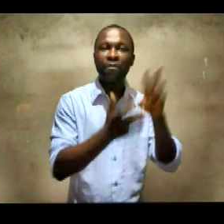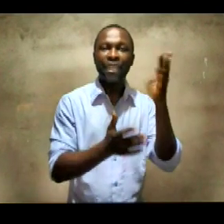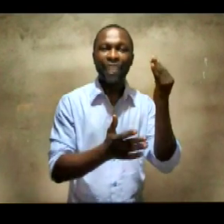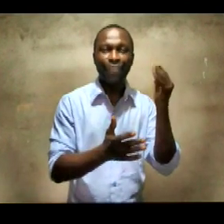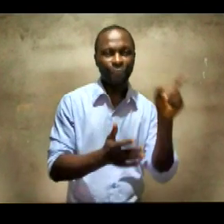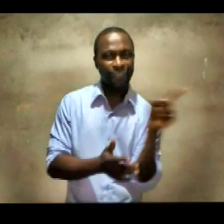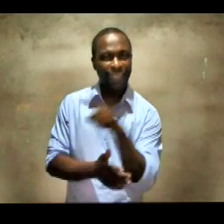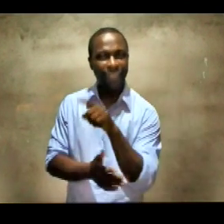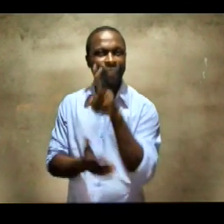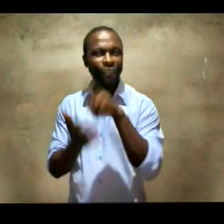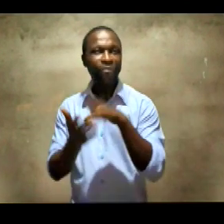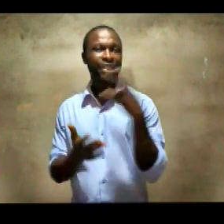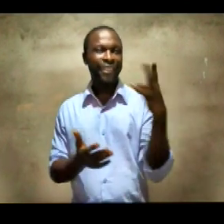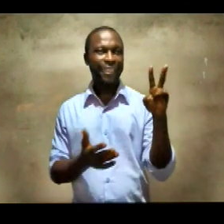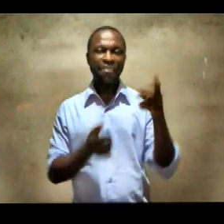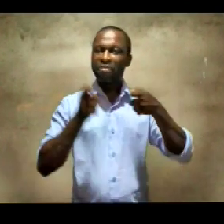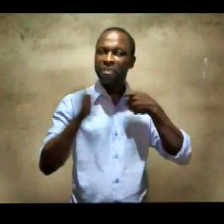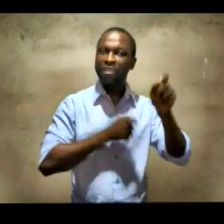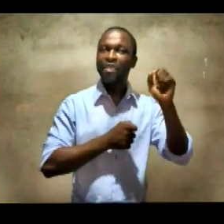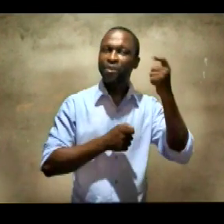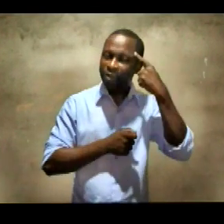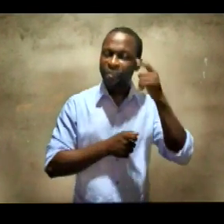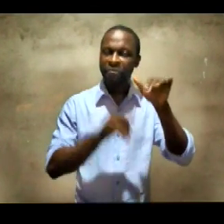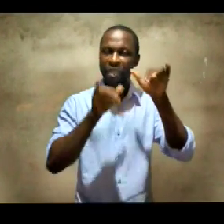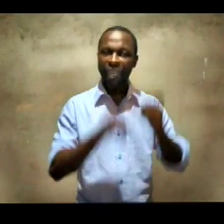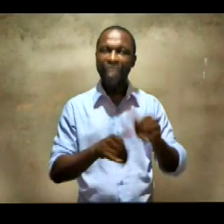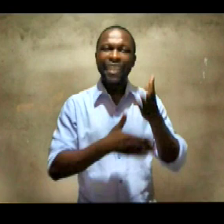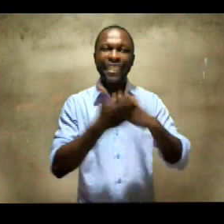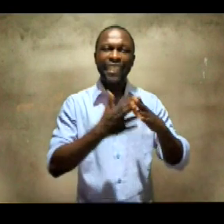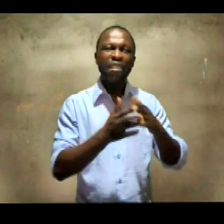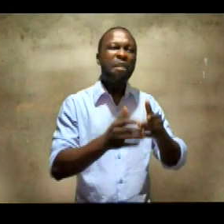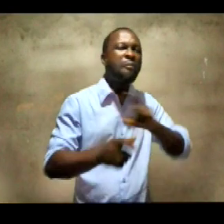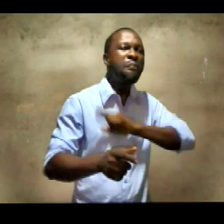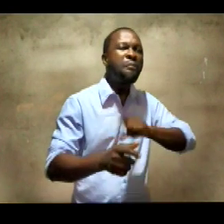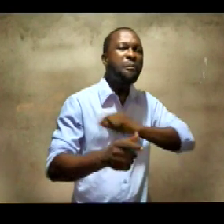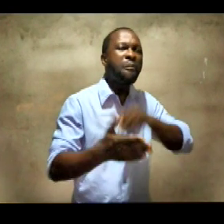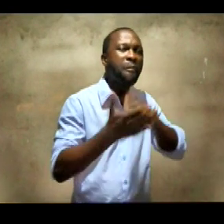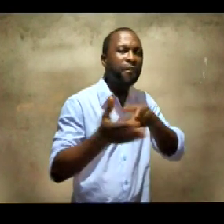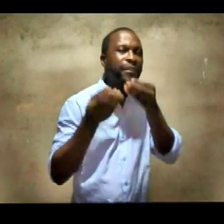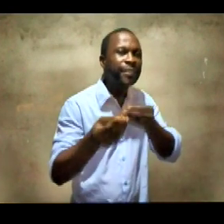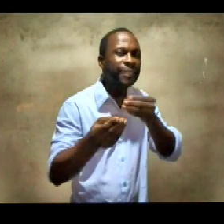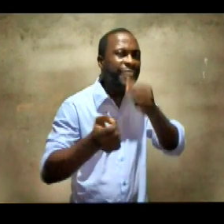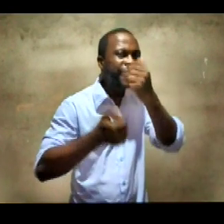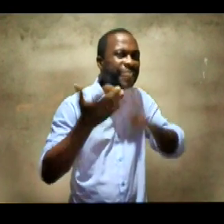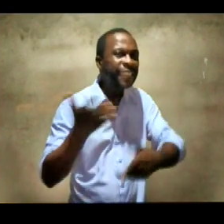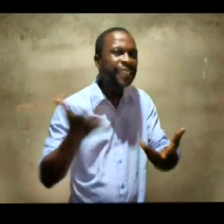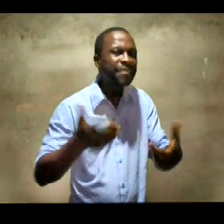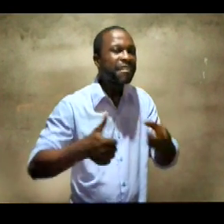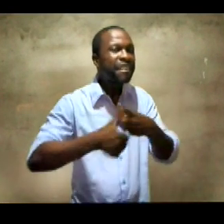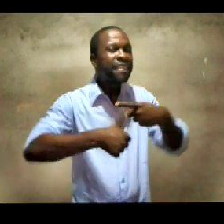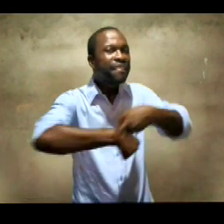pour dilapidation de deniers publics, abus de fonction et octroi d'indus avantages dans des dossiers relatifs à l'industrie de montage de